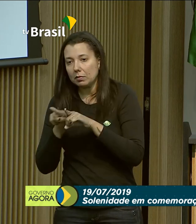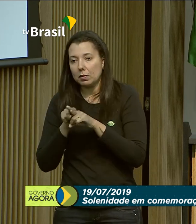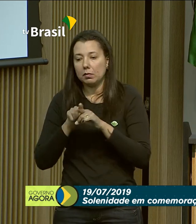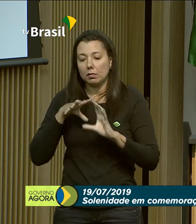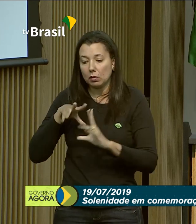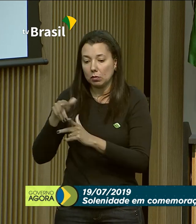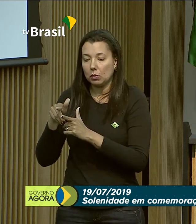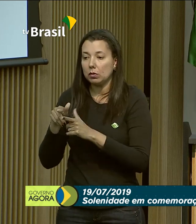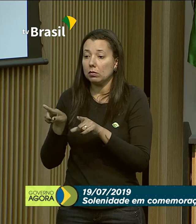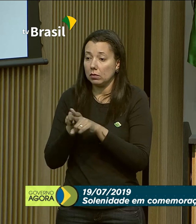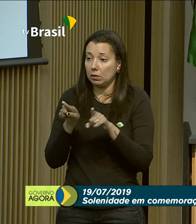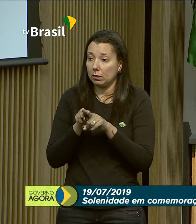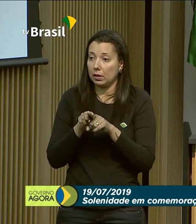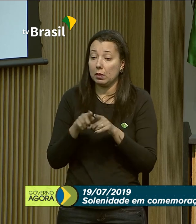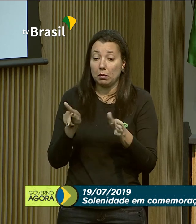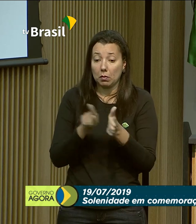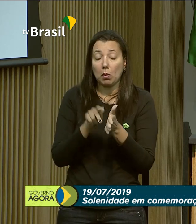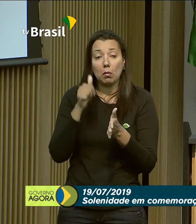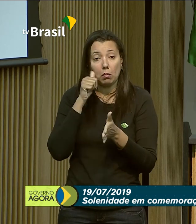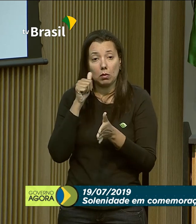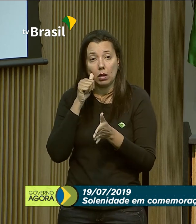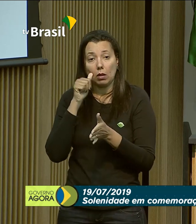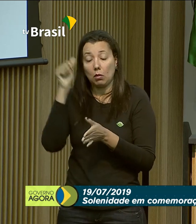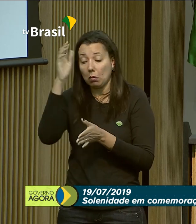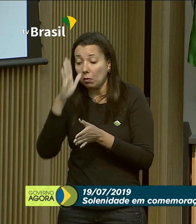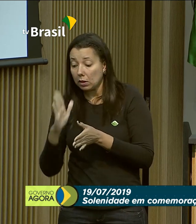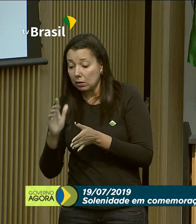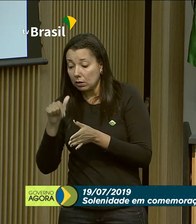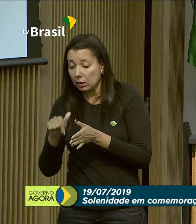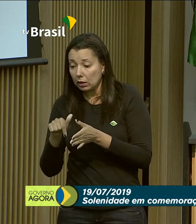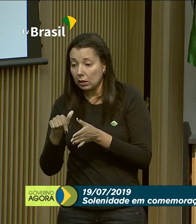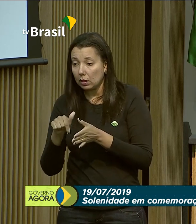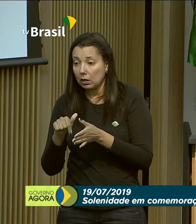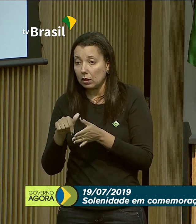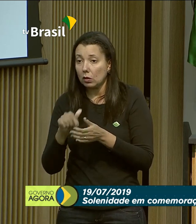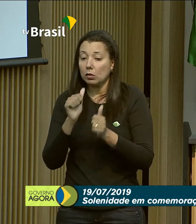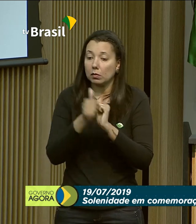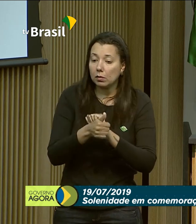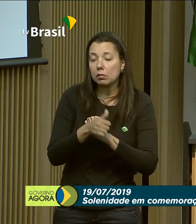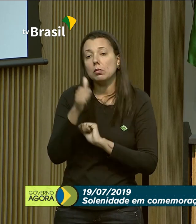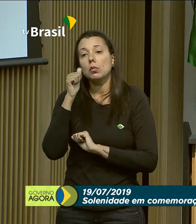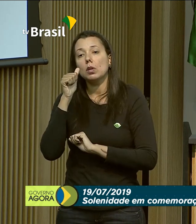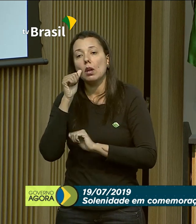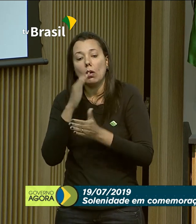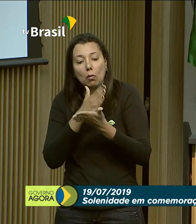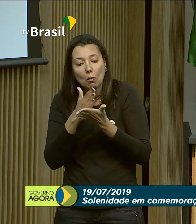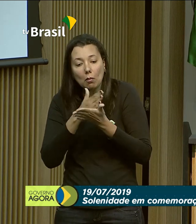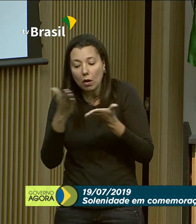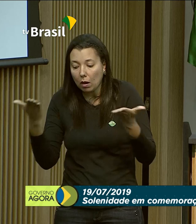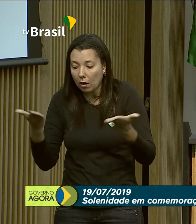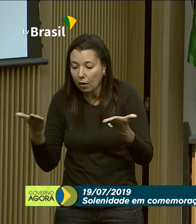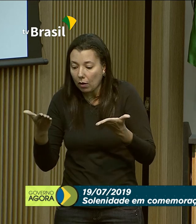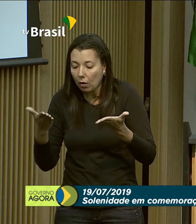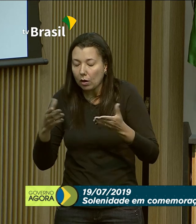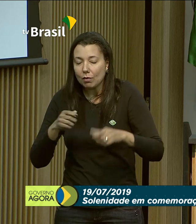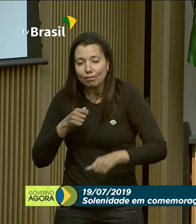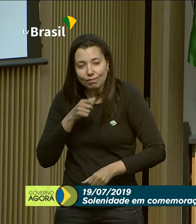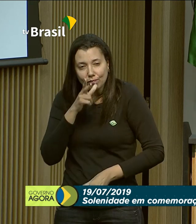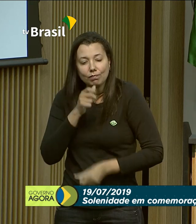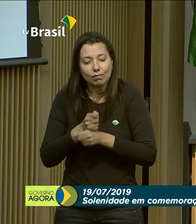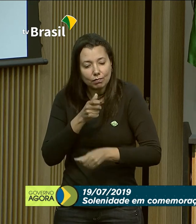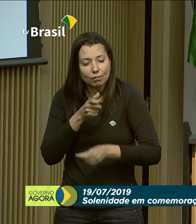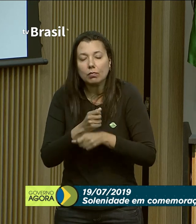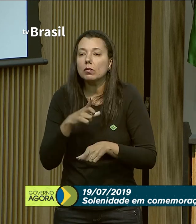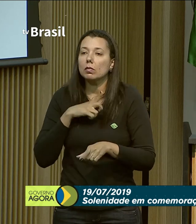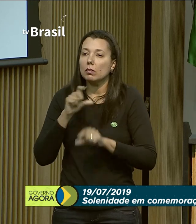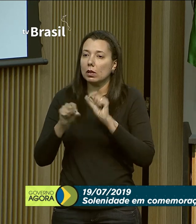mundo, exclusivas para elas. No Brasil, os campeonatos femininos começam agora a se firmar, com